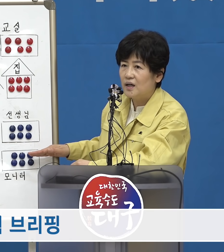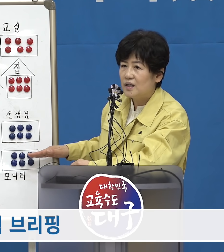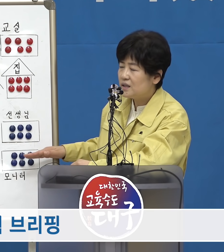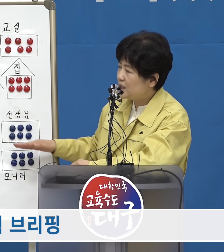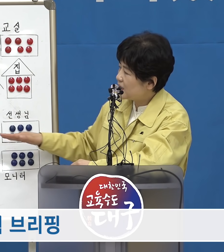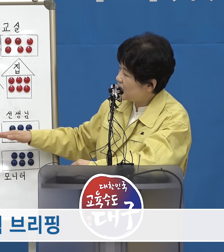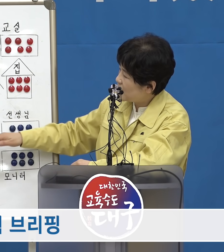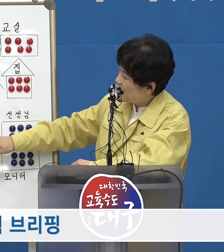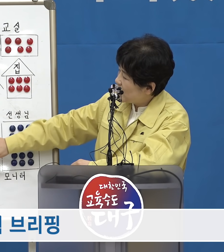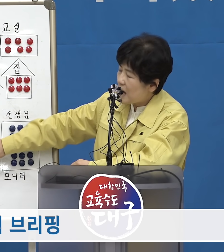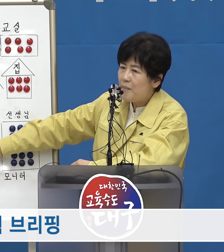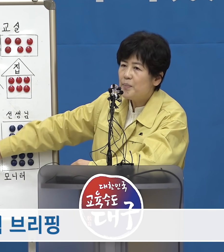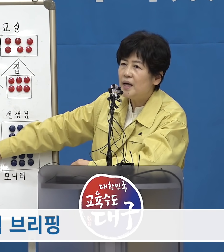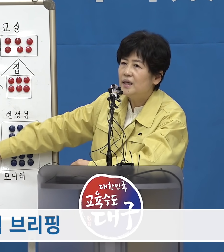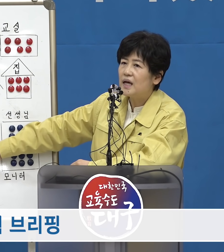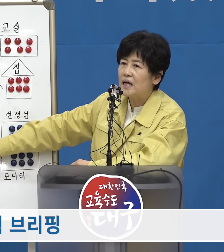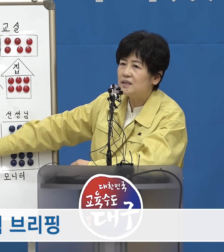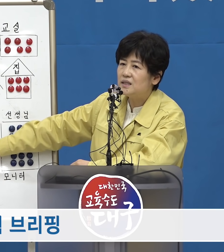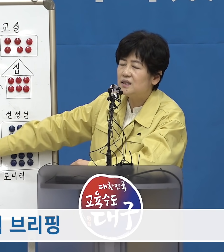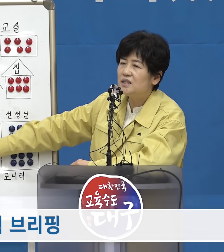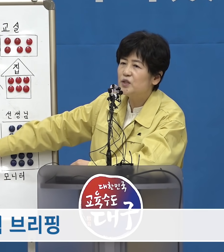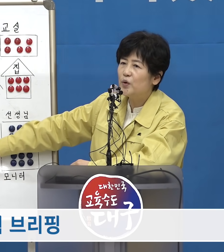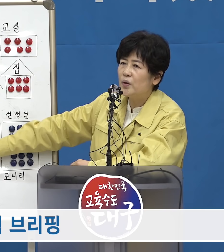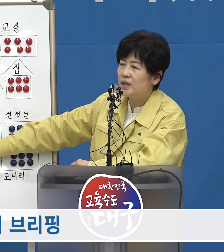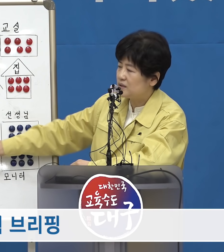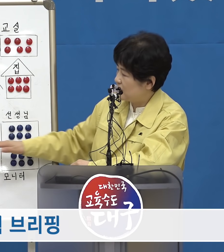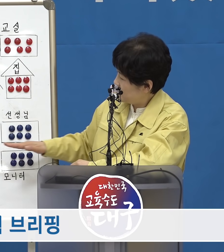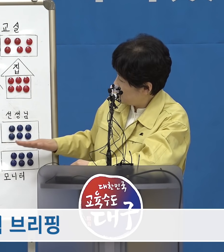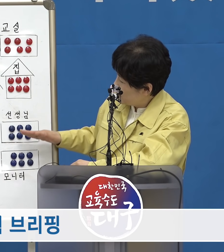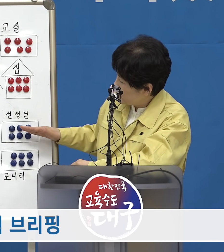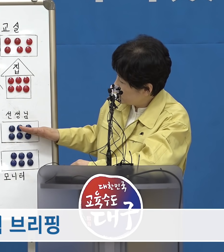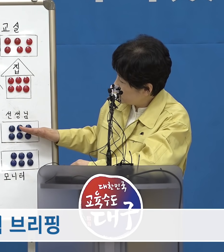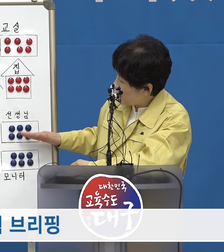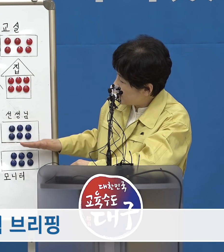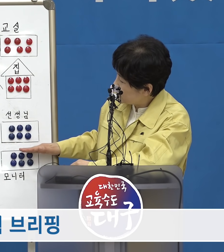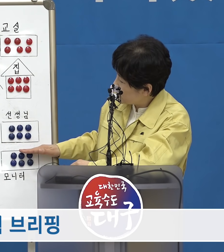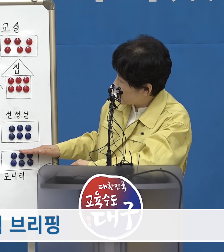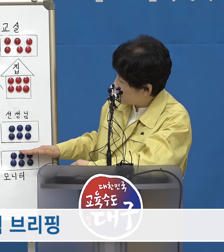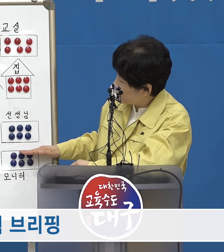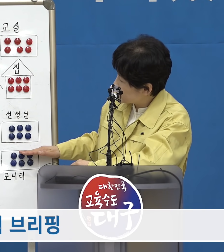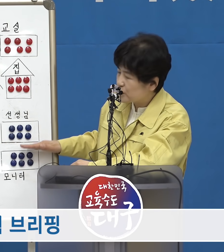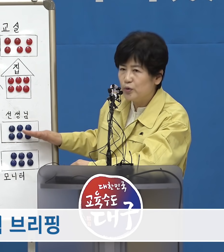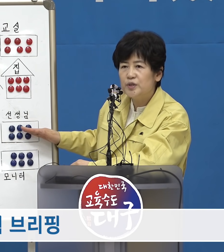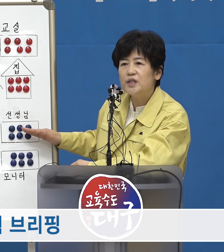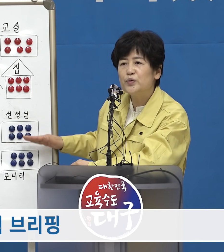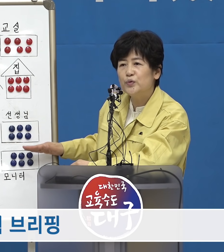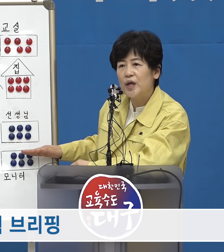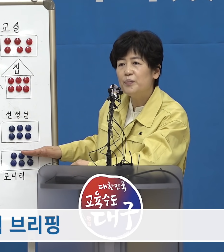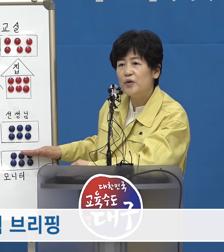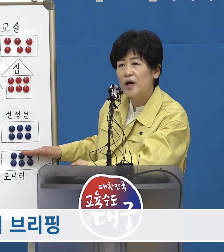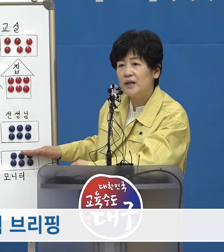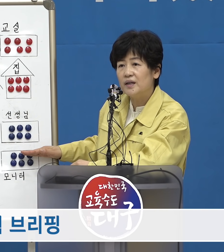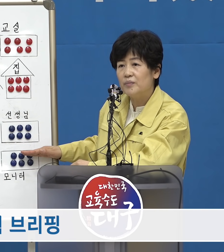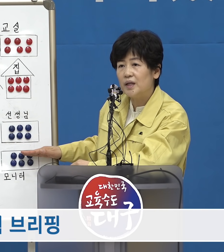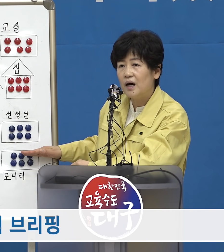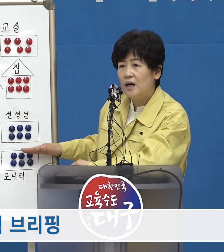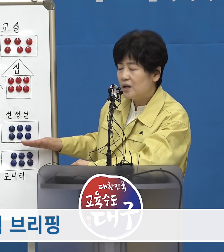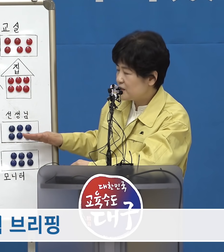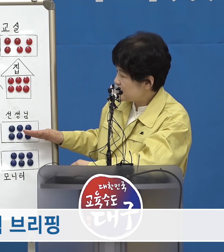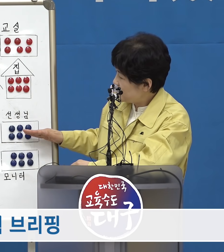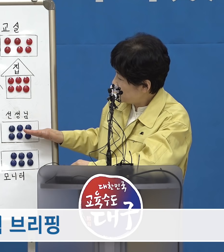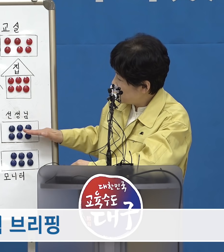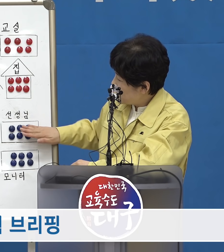나눴습니다. 그러니까 한 반이 같이 등교해서 두 반으로 나누어서 교실이 두 개 필요하게